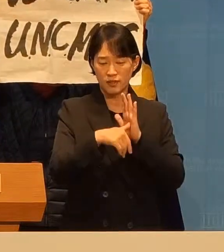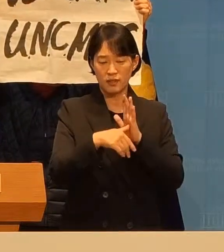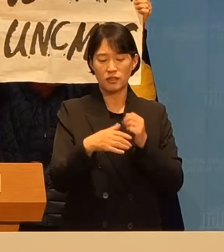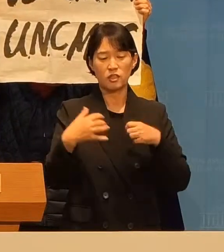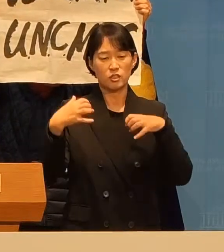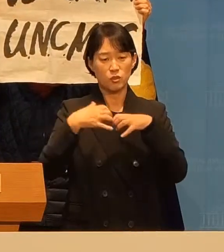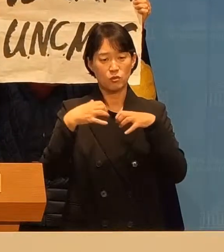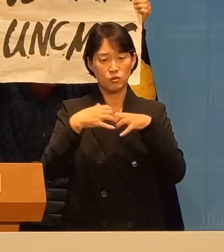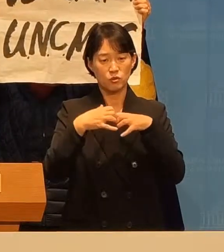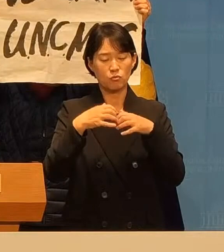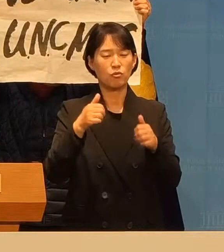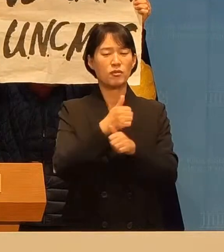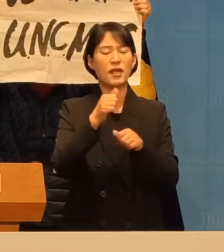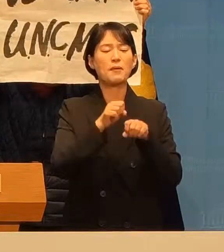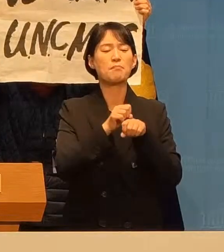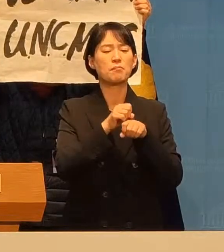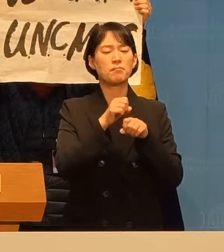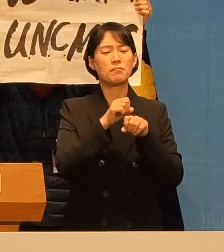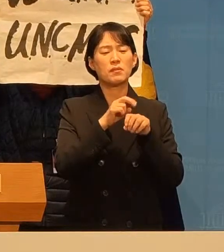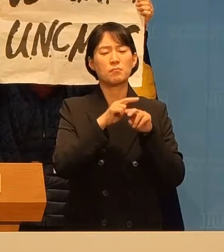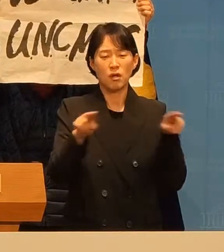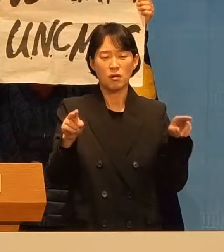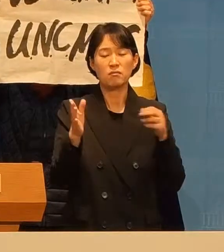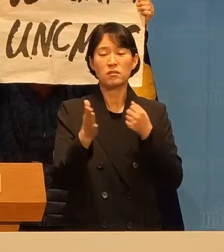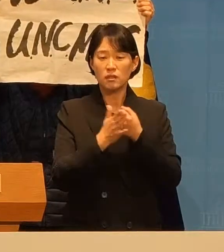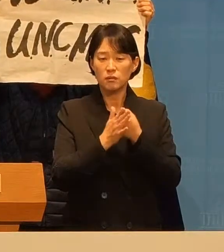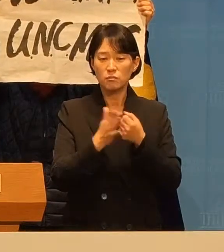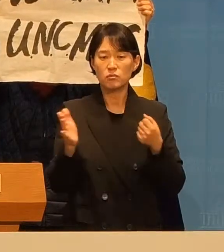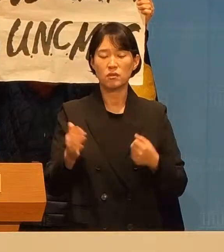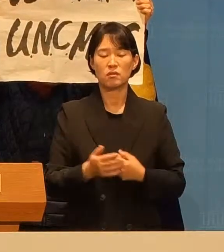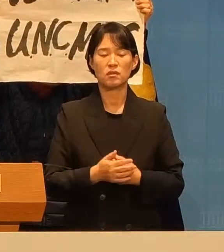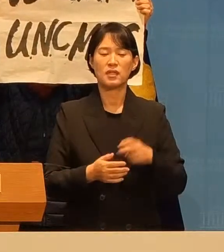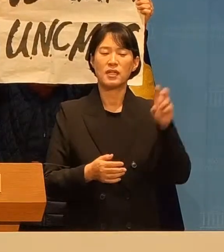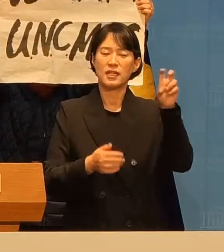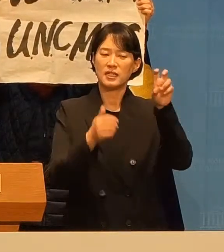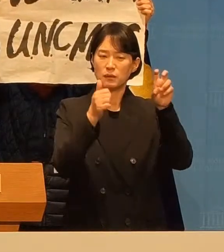군사정전회가 해체가 됐기 때문에 이 해체는 정전협정 20항에 따르면